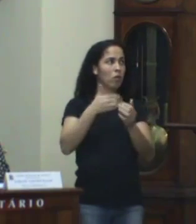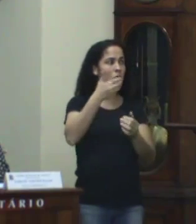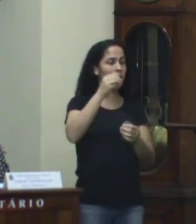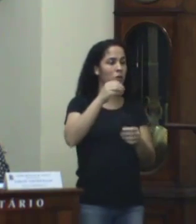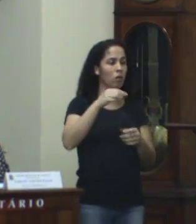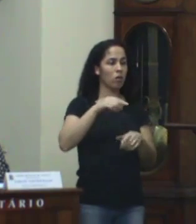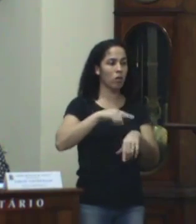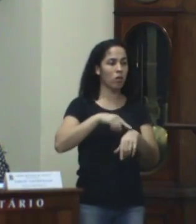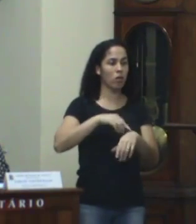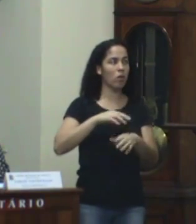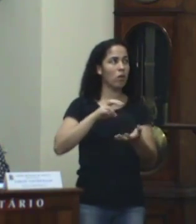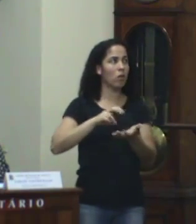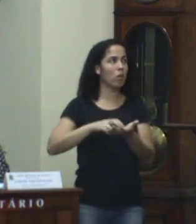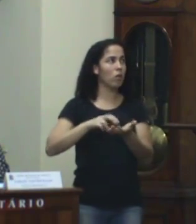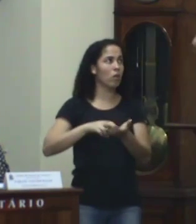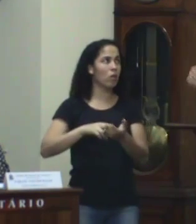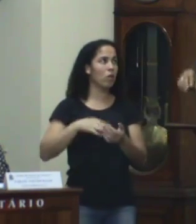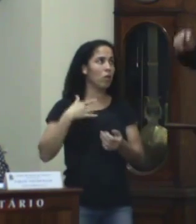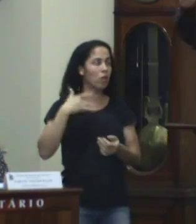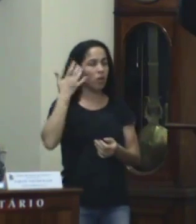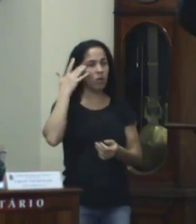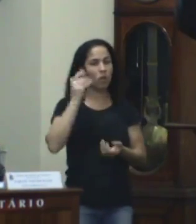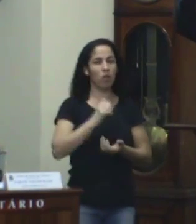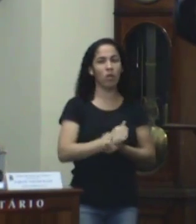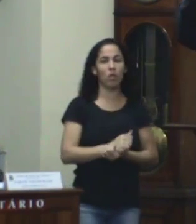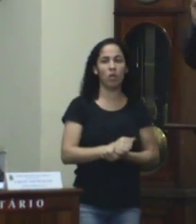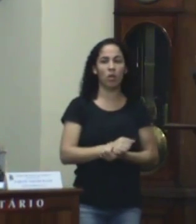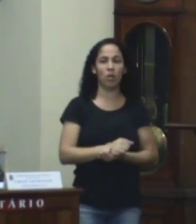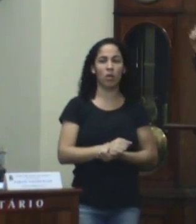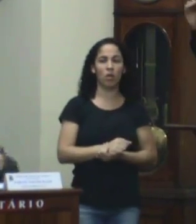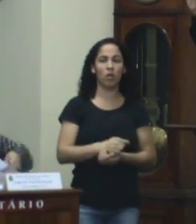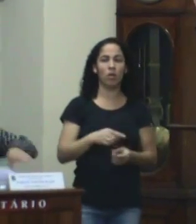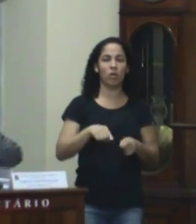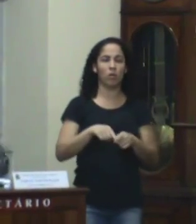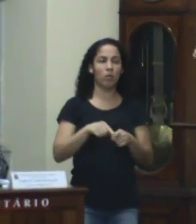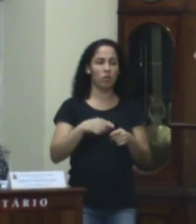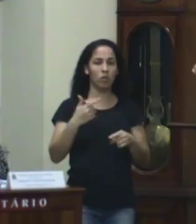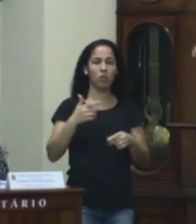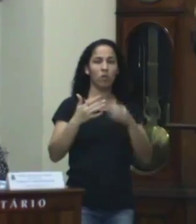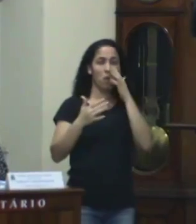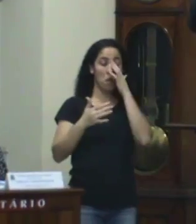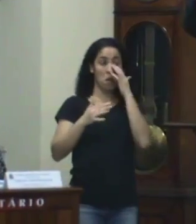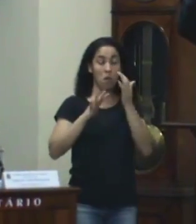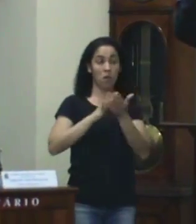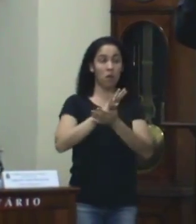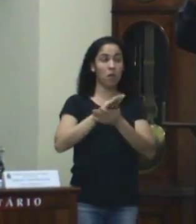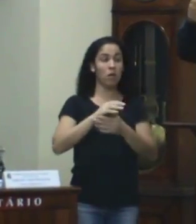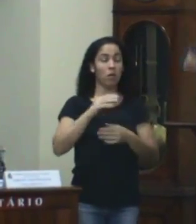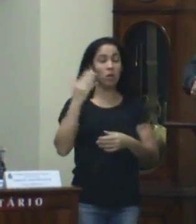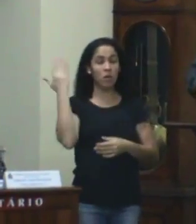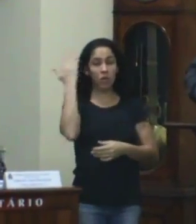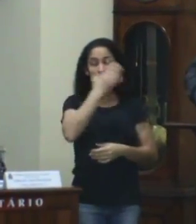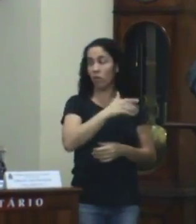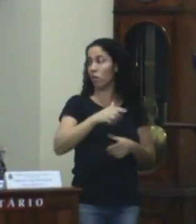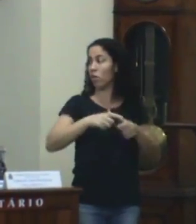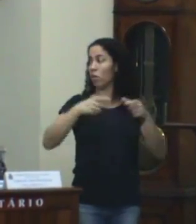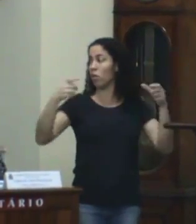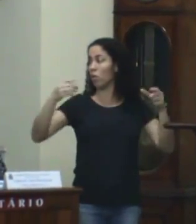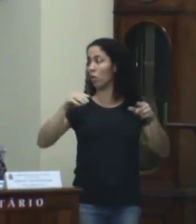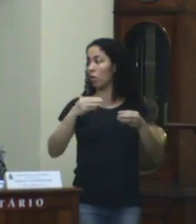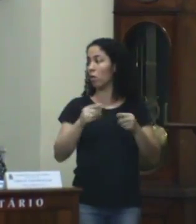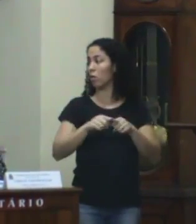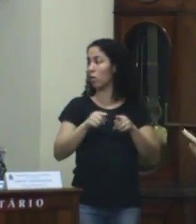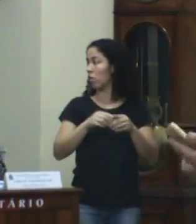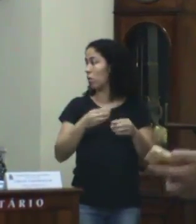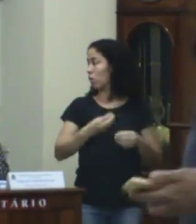da manhã da Câmara. Eu acho que, contra fatos, não há argumentos. O número de visualizações aumentou, o